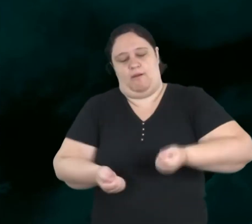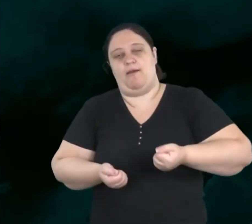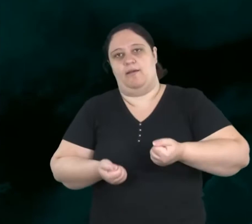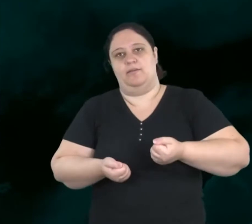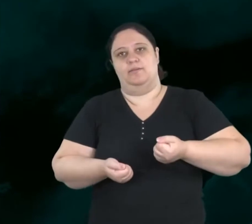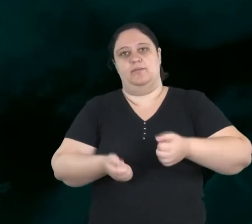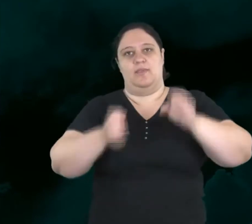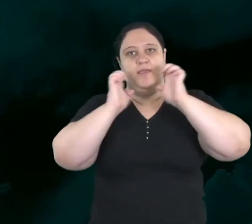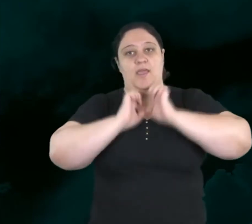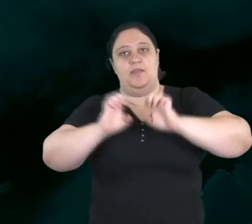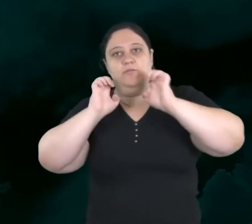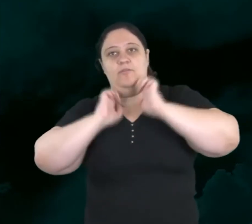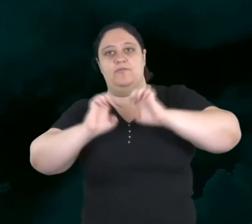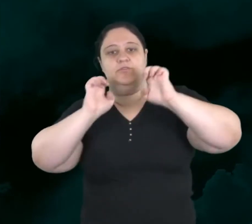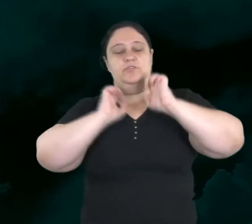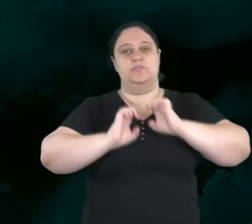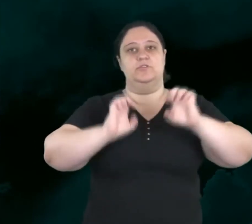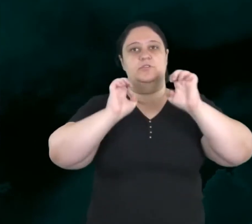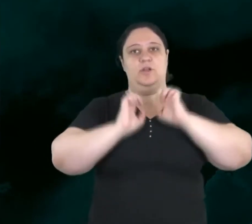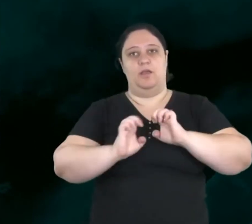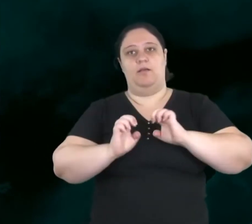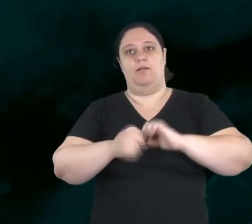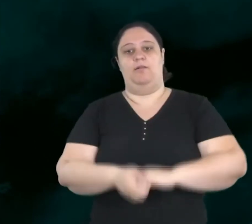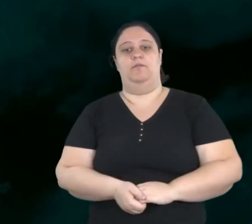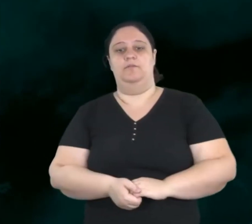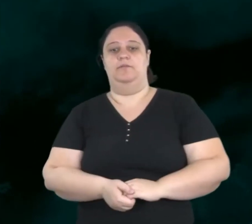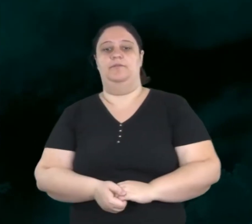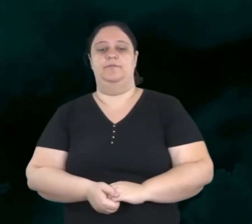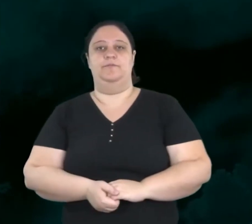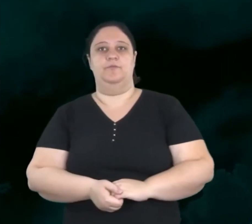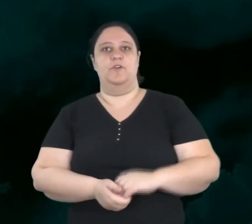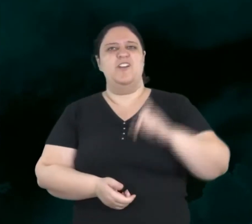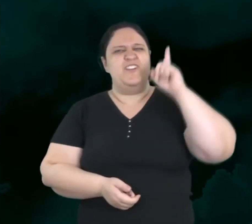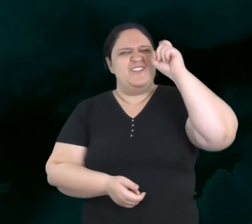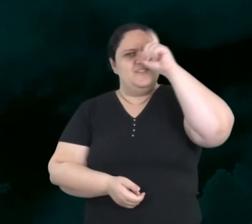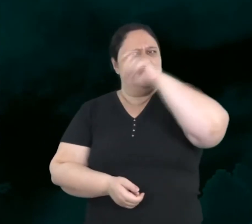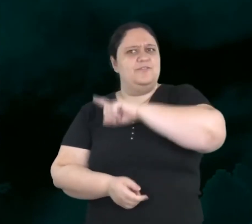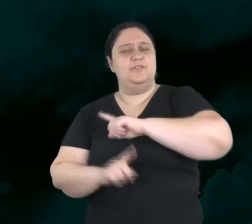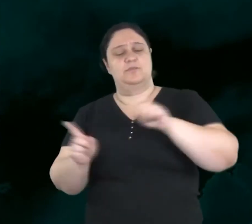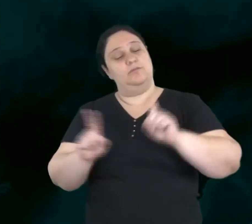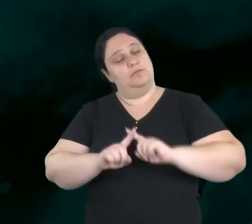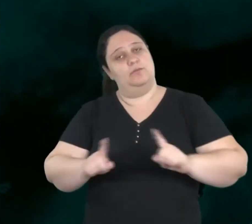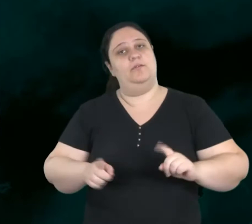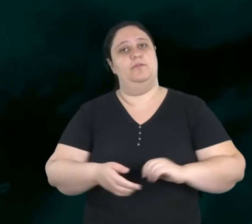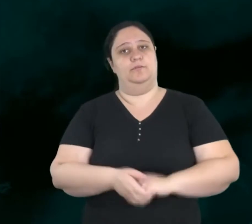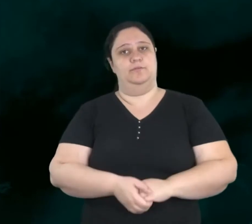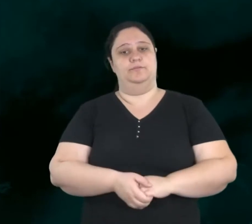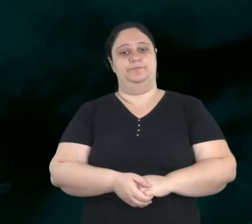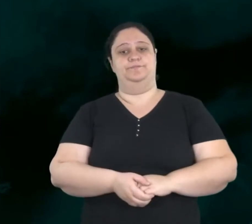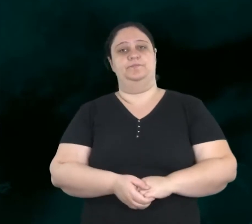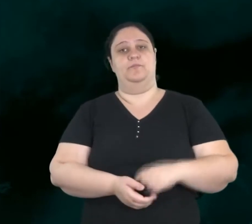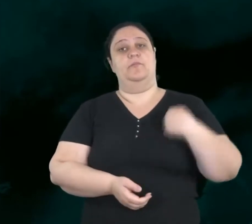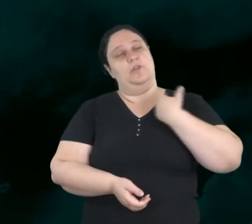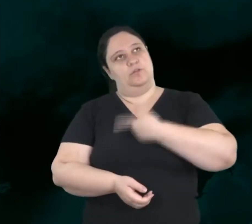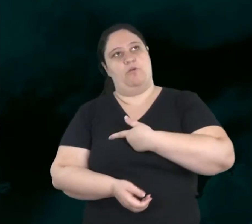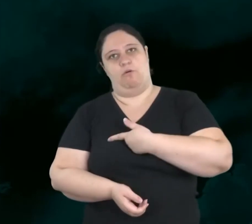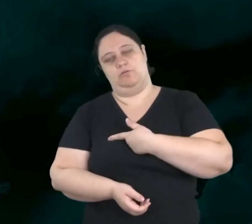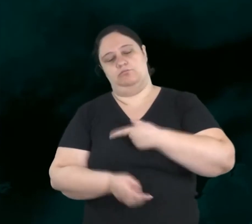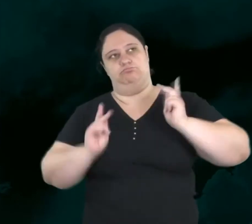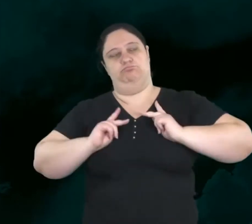irmãos, não é um processo difícil, quer dizer, não é um processo difícil para nós